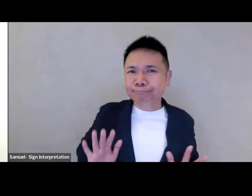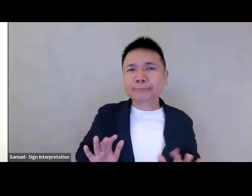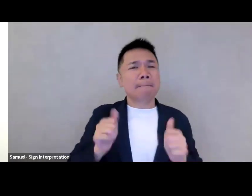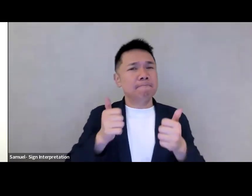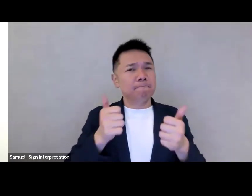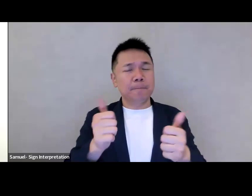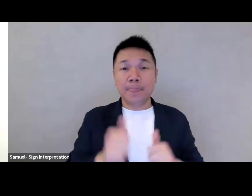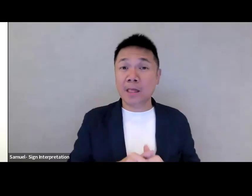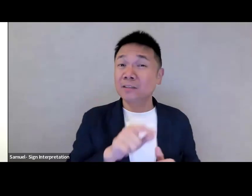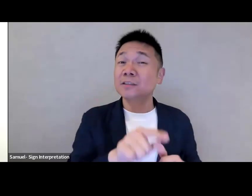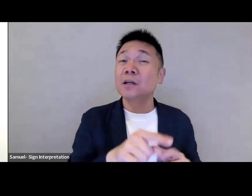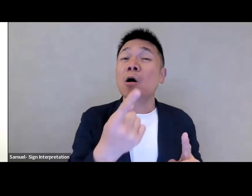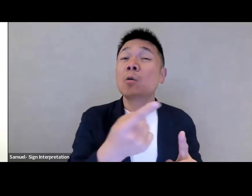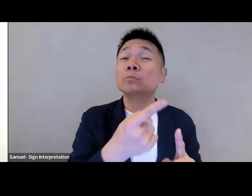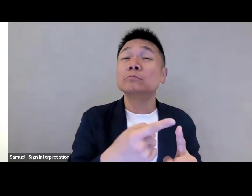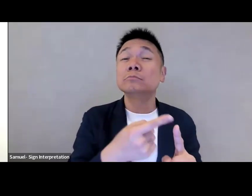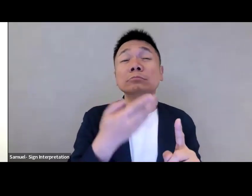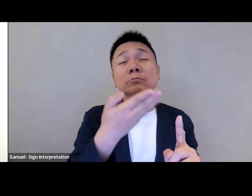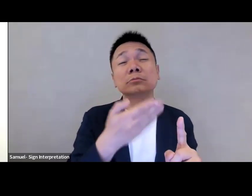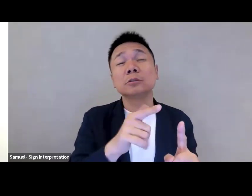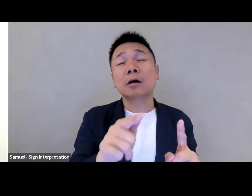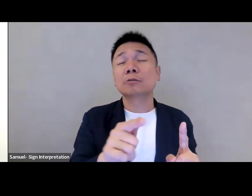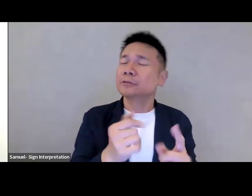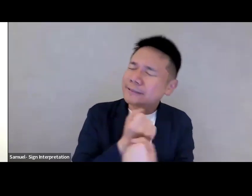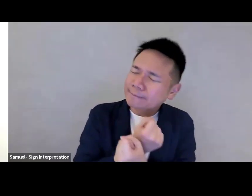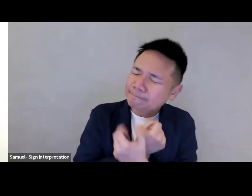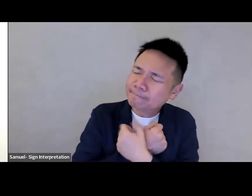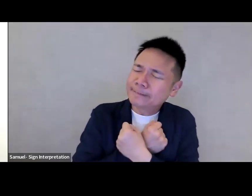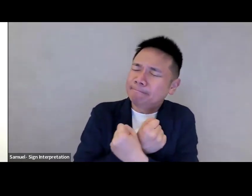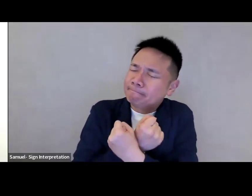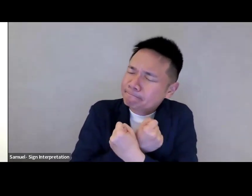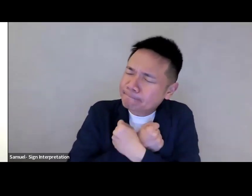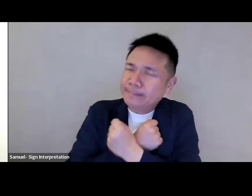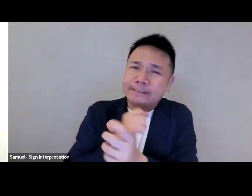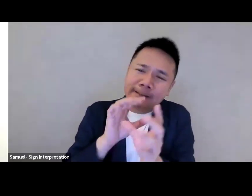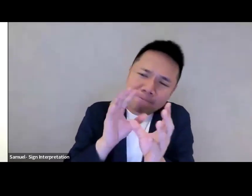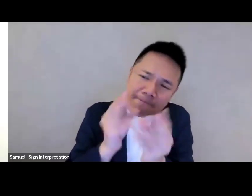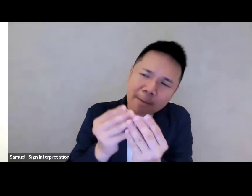而且他一直在去分享，一起跟我们学习。